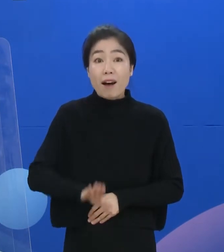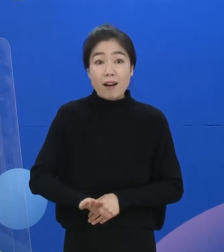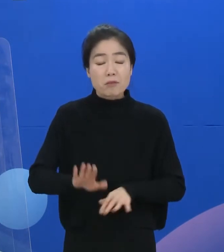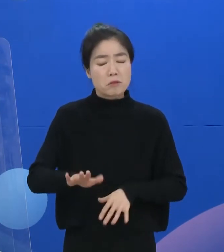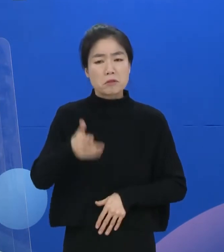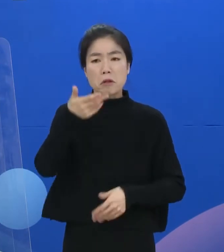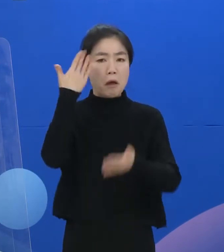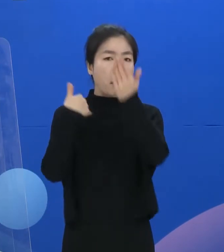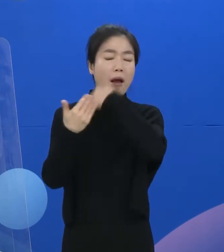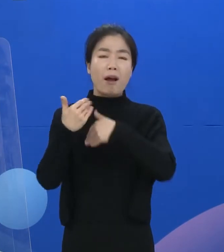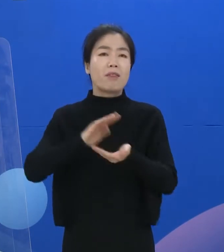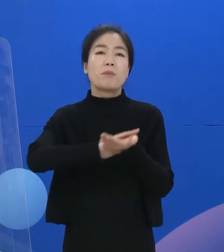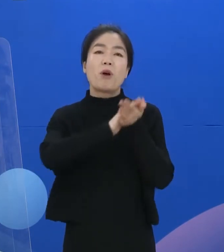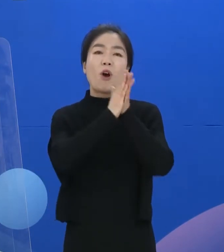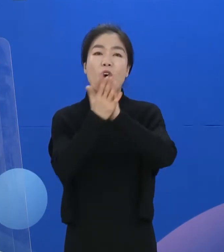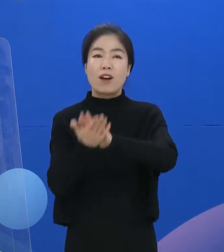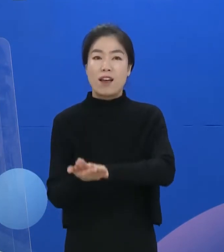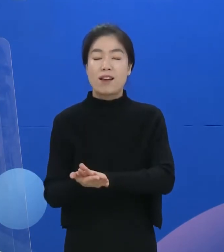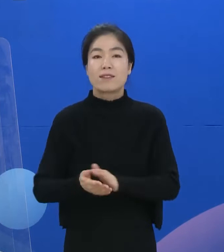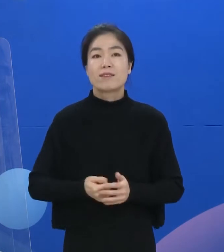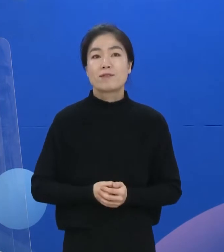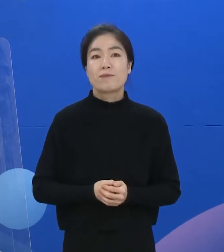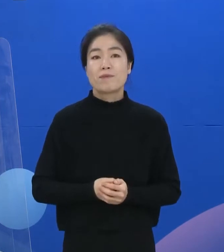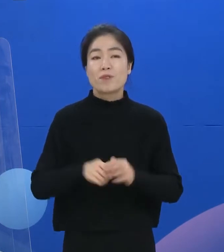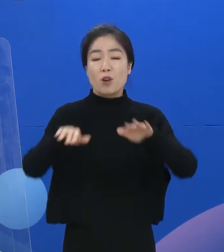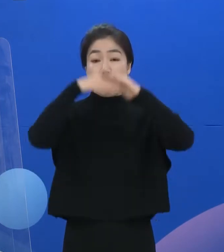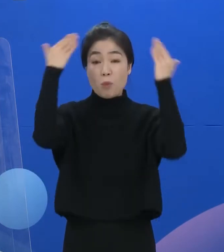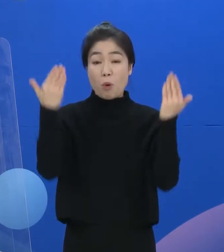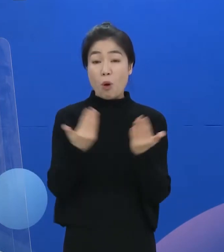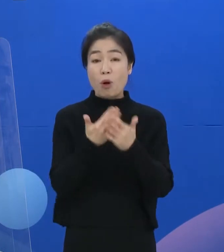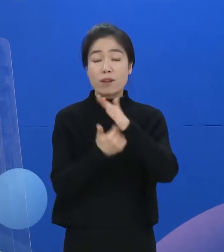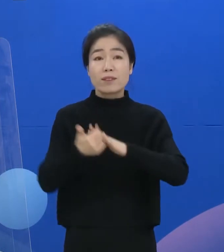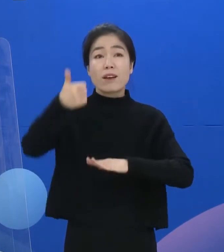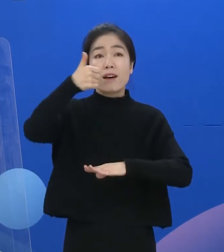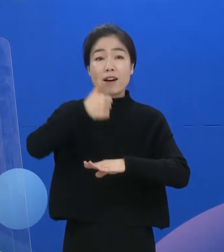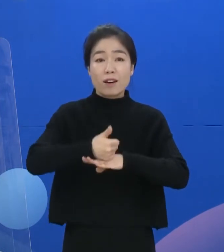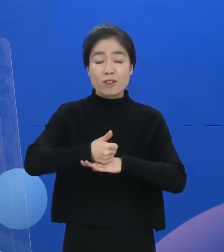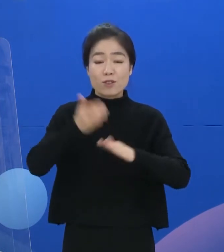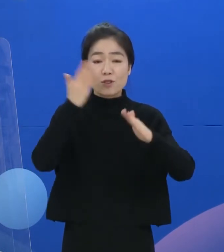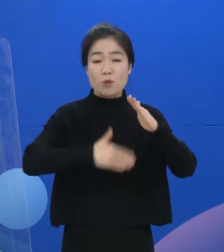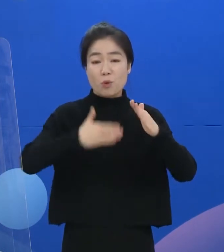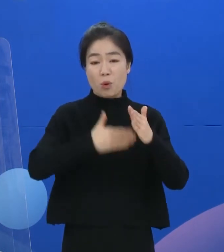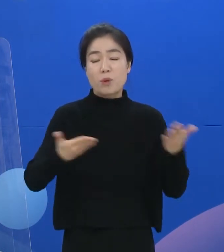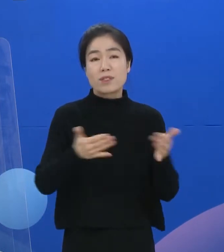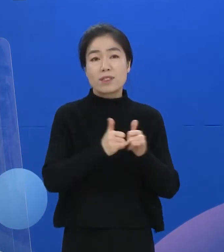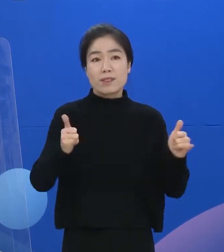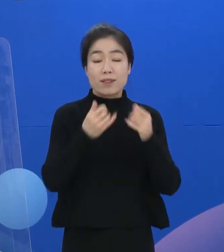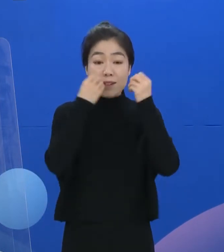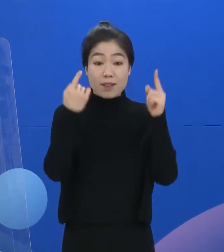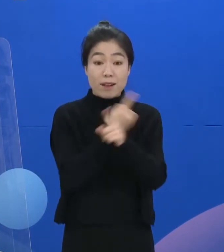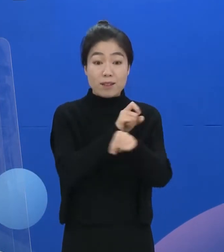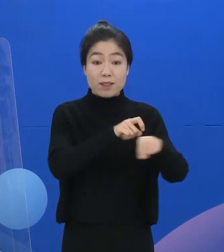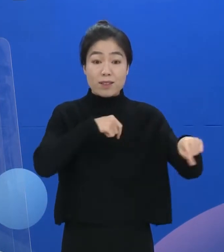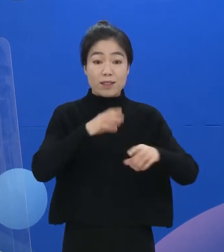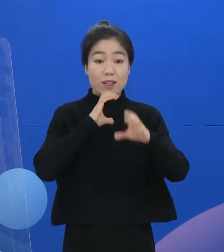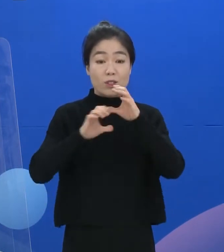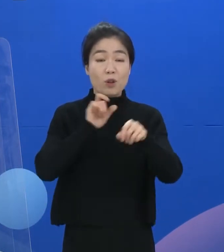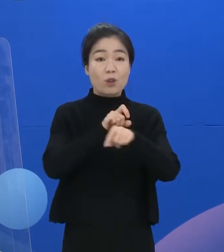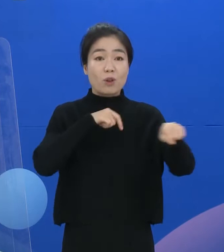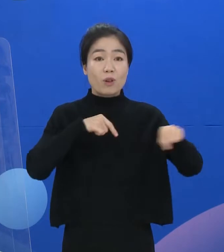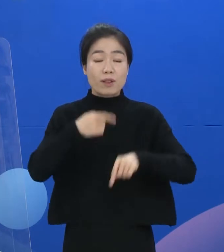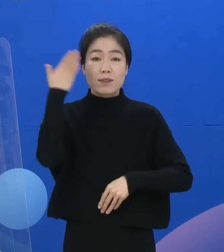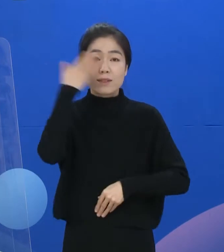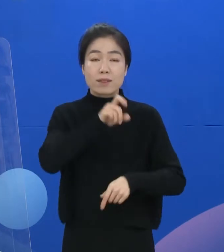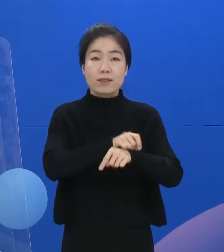강성 이미지로 기업과 투자가들이 기피하던 광주는 이제 옛날 얘기입니다이